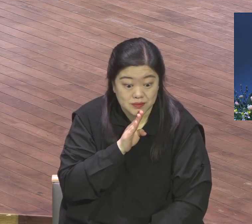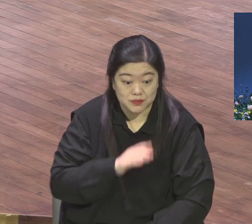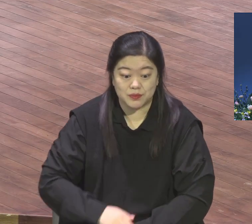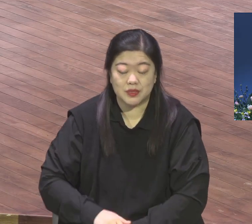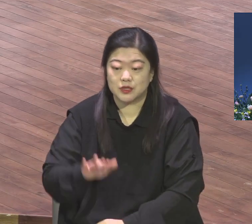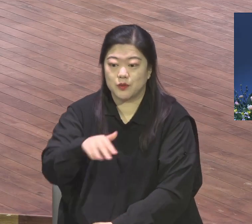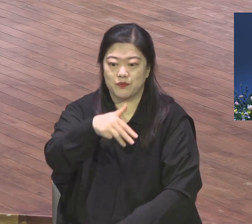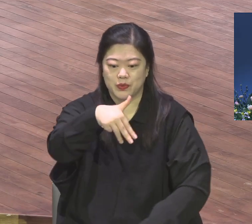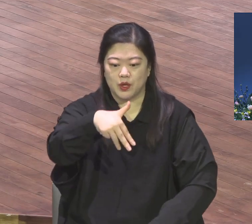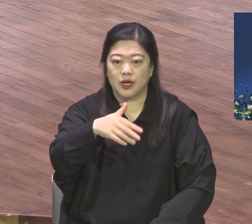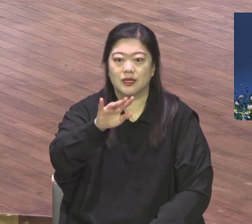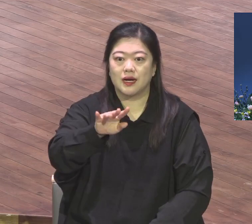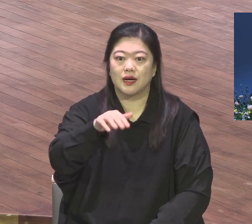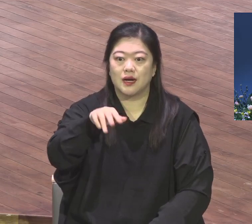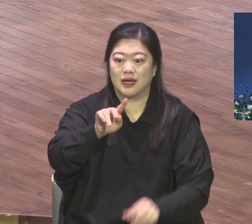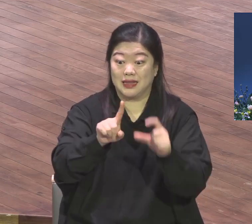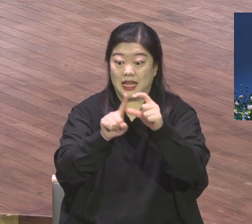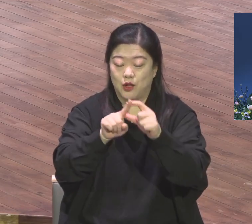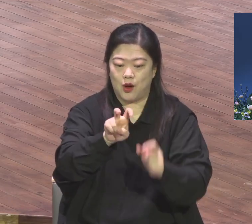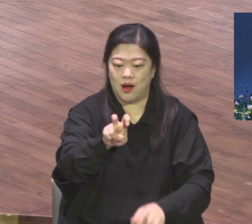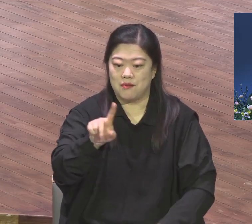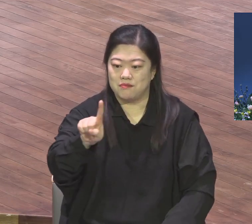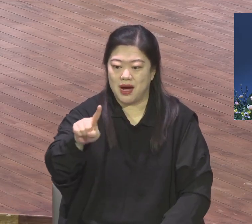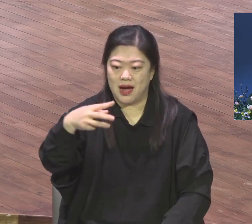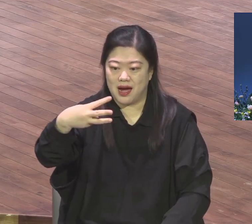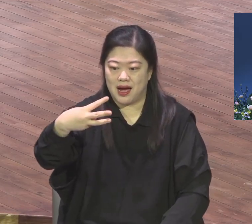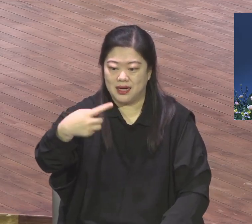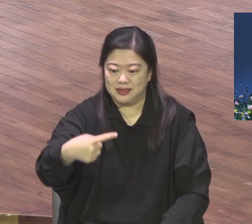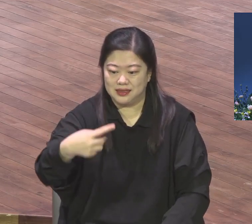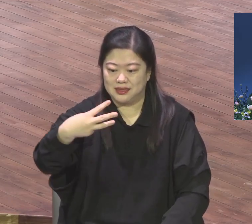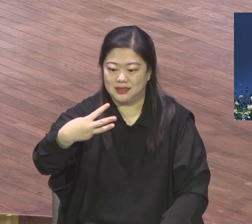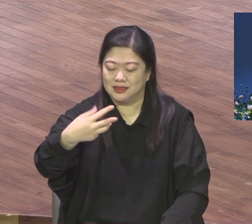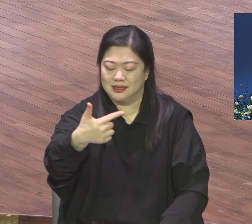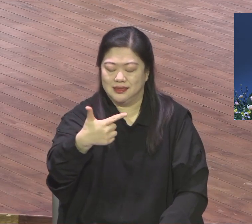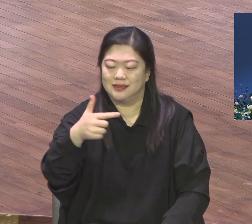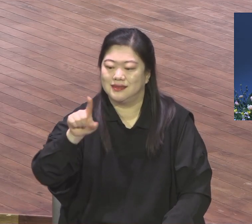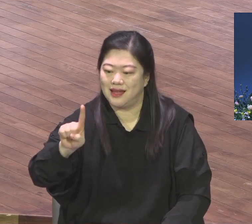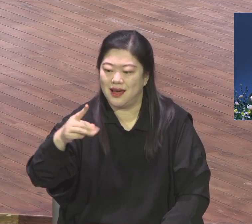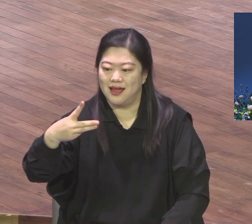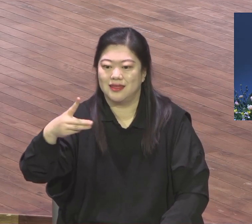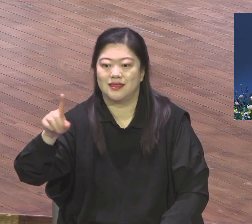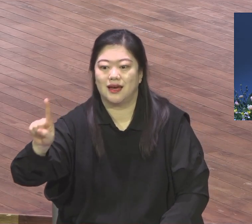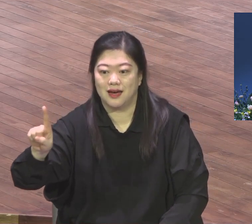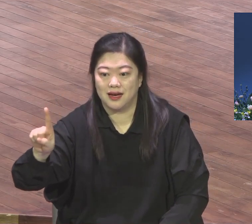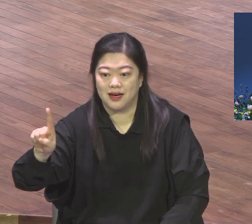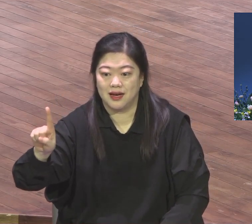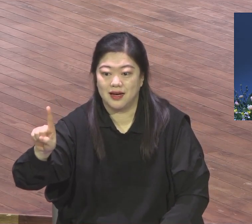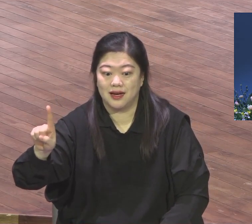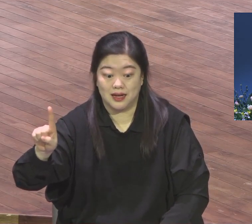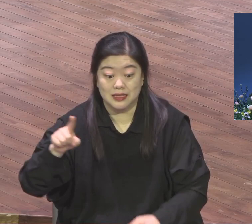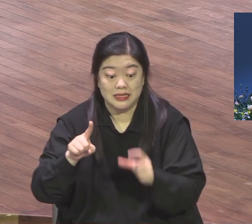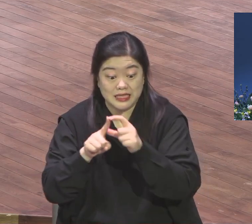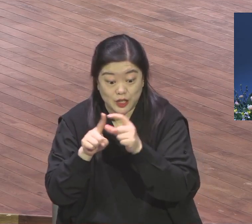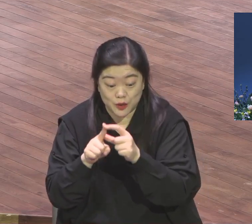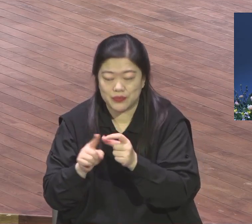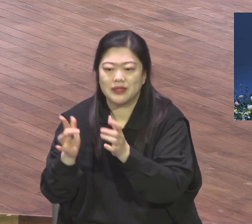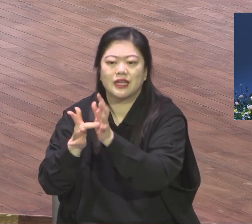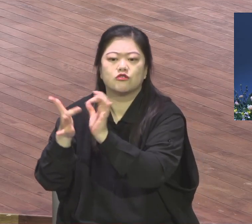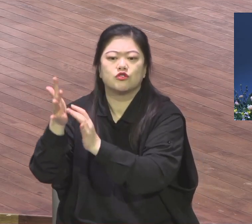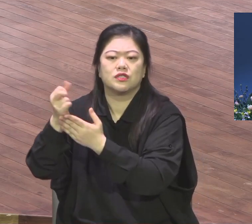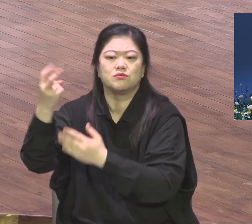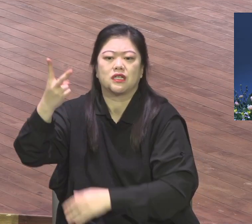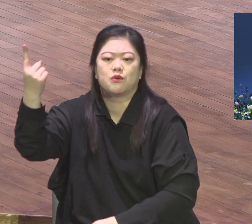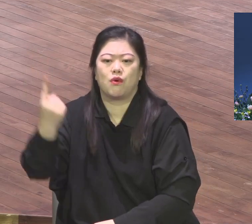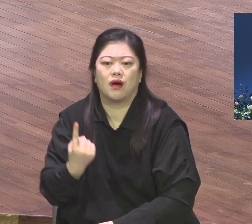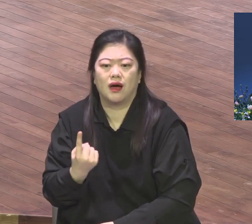인사가 마르나타 그래서 오, 예수님 다시 오십니다. 그 무슨 말인가 하니까 너무 힘드니까 예수 믿는 게 너무 핍박이